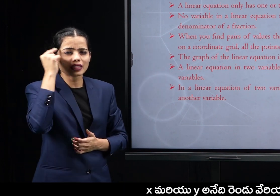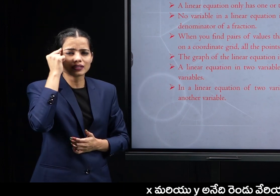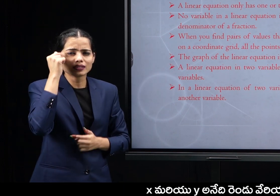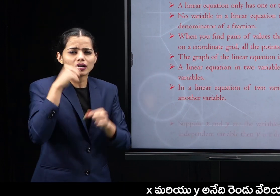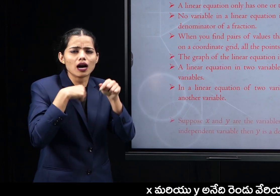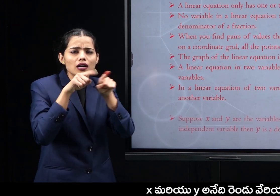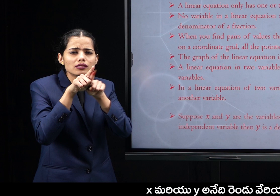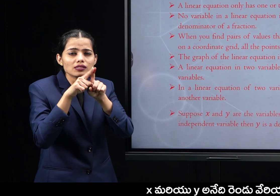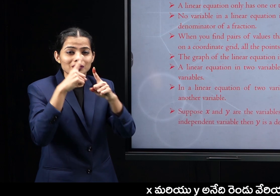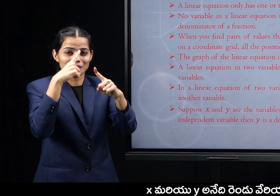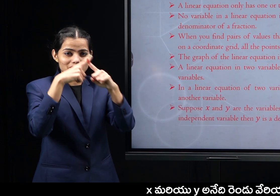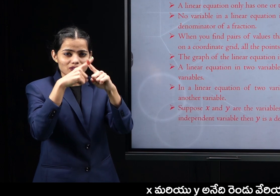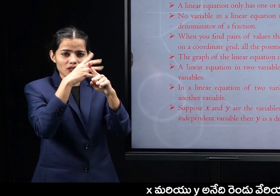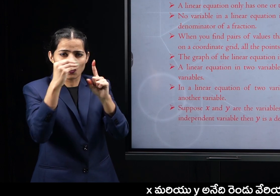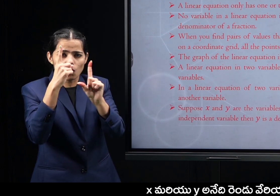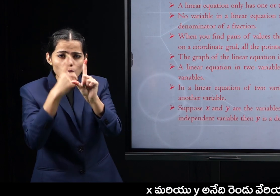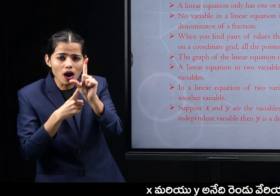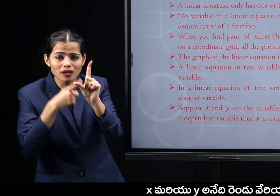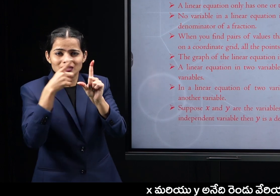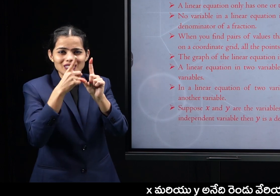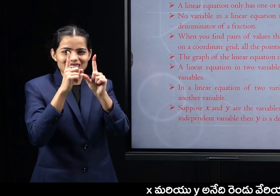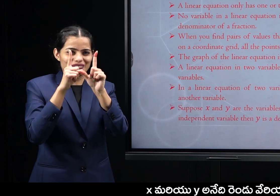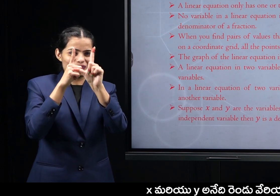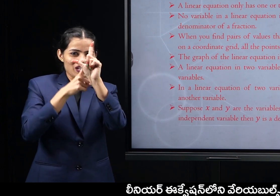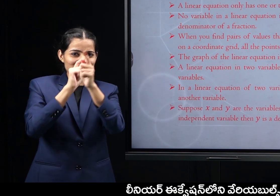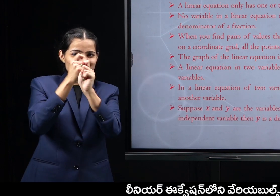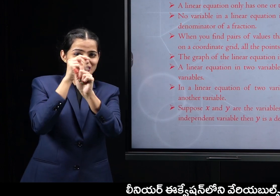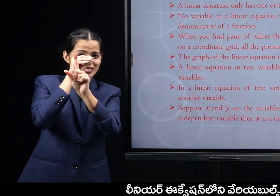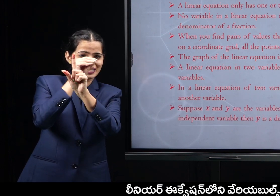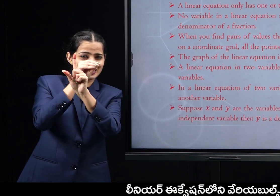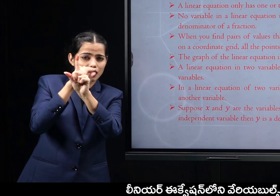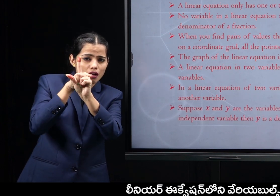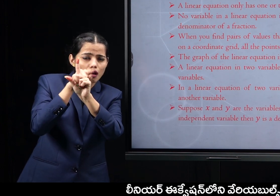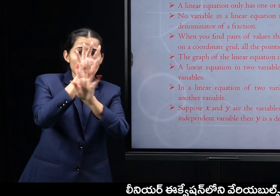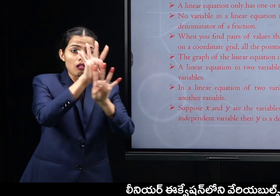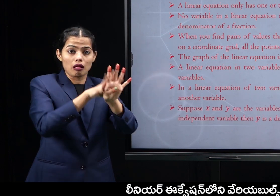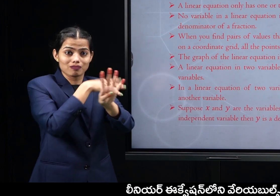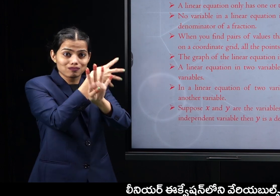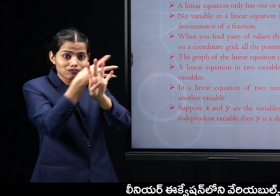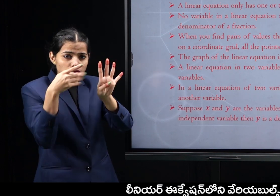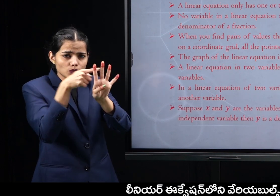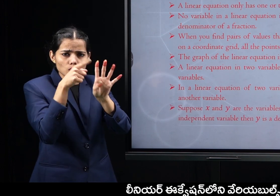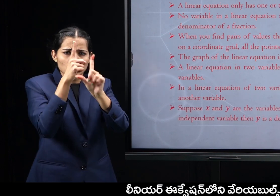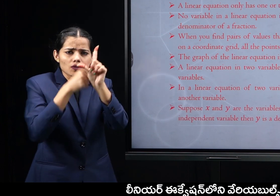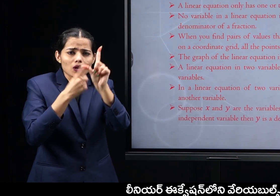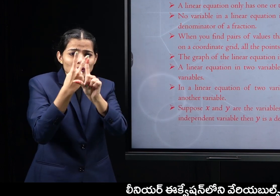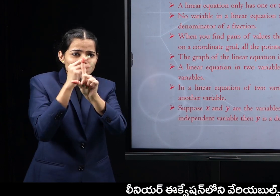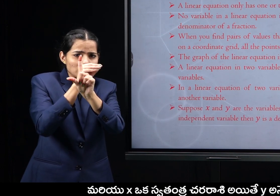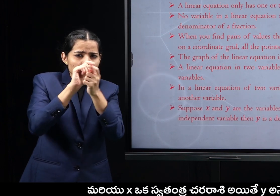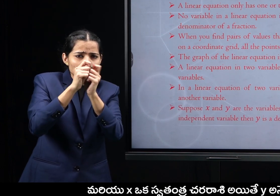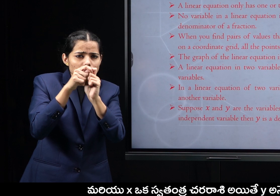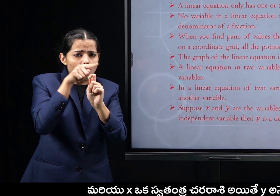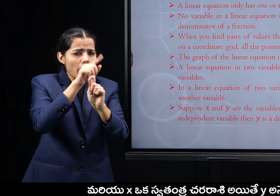x మరియు y అనేది రెండు వేరియబుల్స్లోని లీనియర్ ఈక్వేషన్లోని వేరియబుల్స్ అని అనుకుందాం మరియు